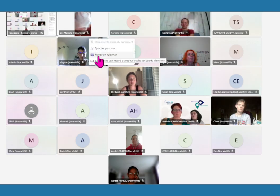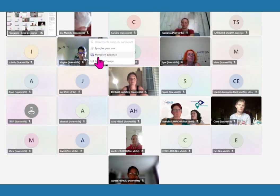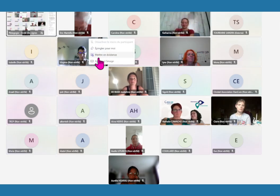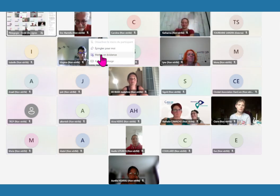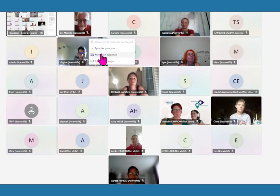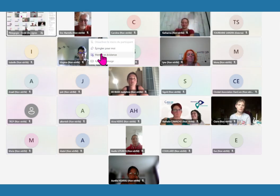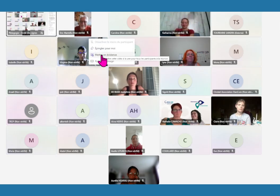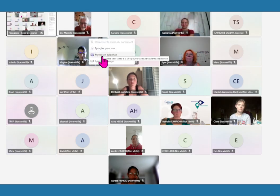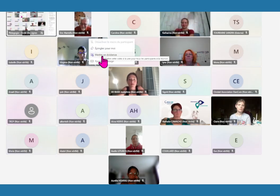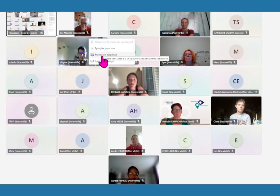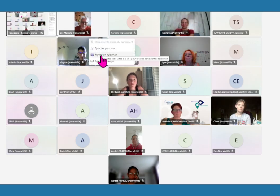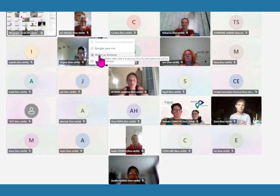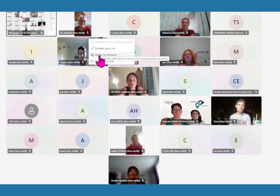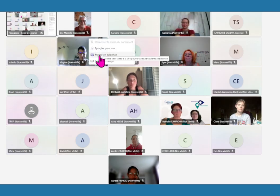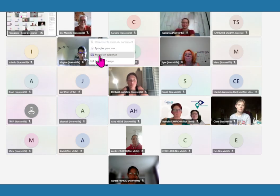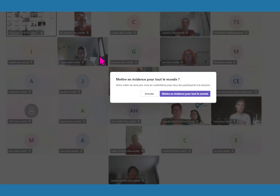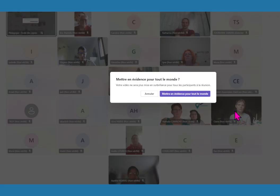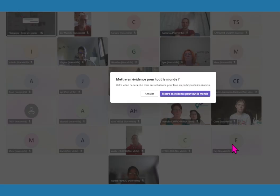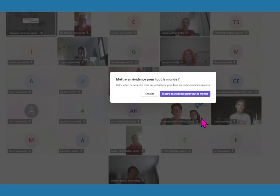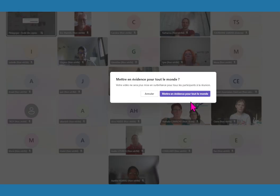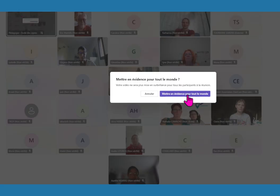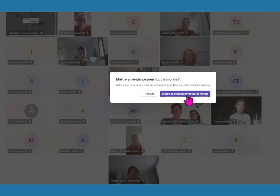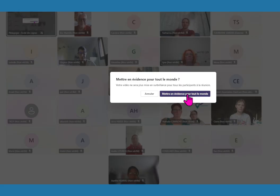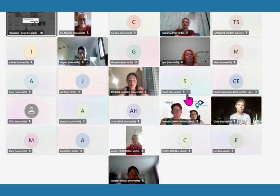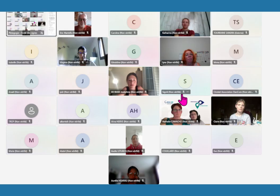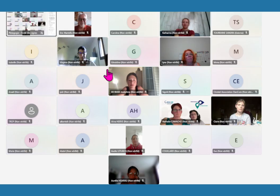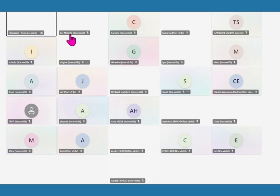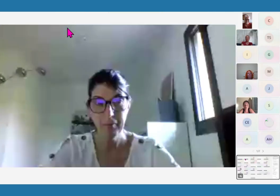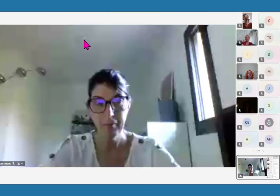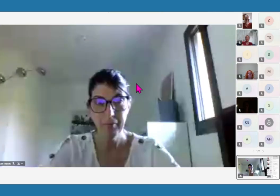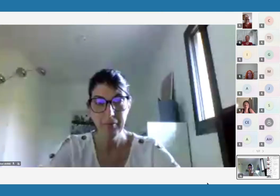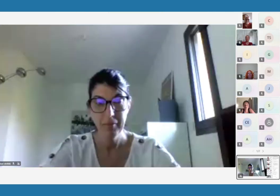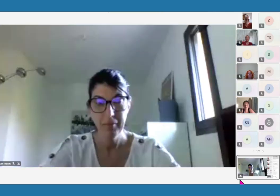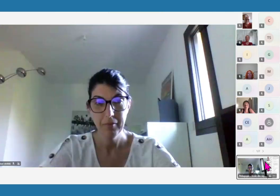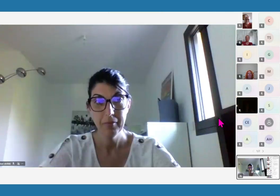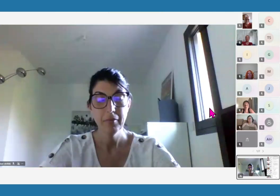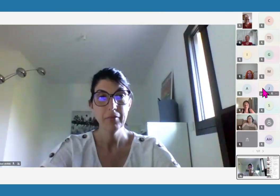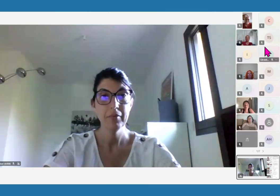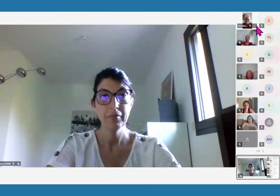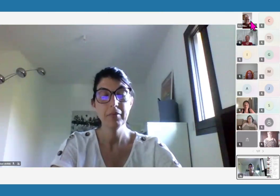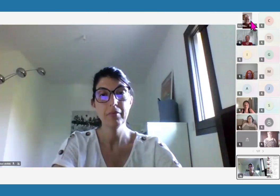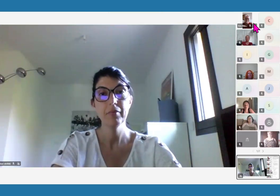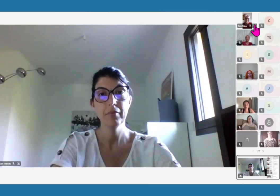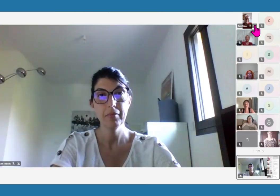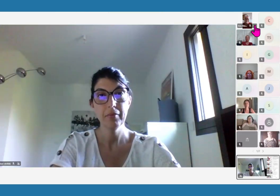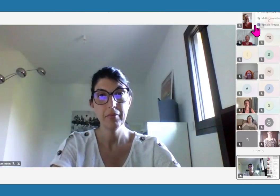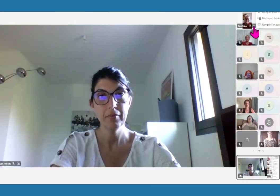Content de vous voir, bonjour, content de vous voir, moi aussi, et puis bienvenue, et